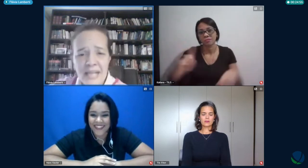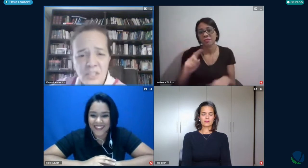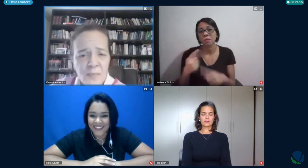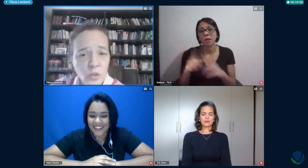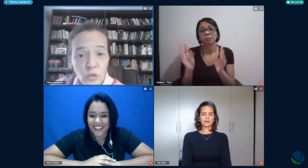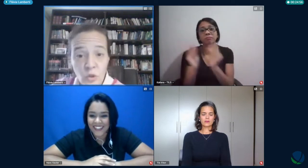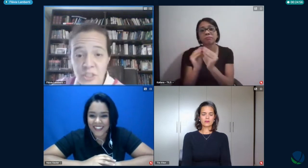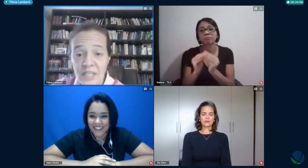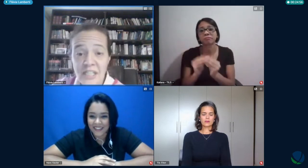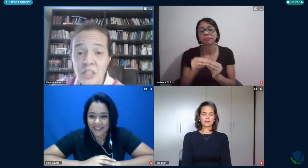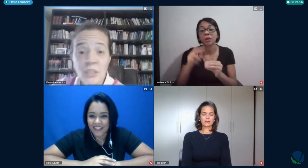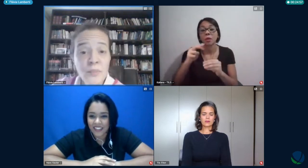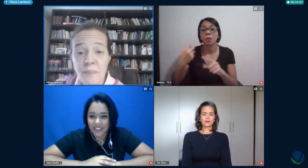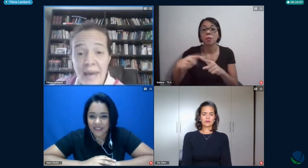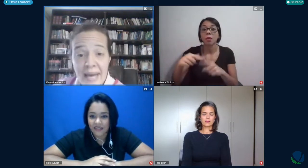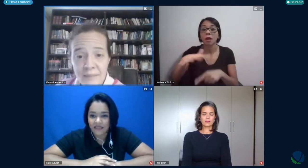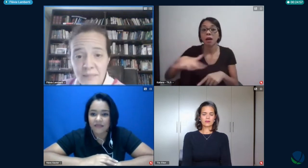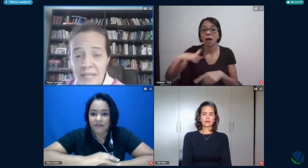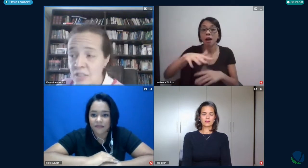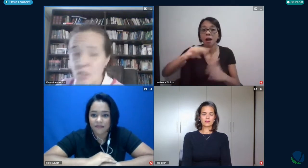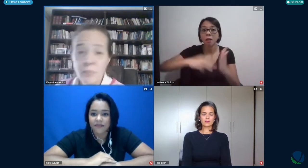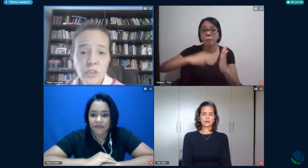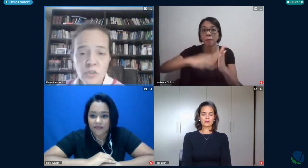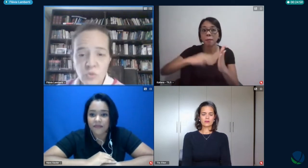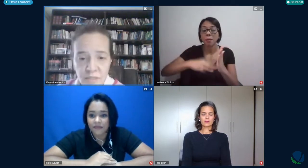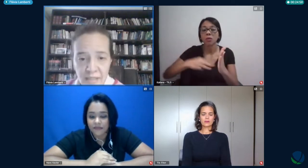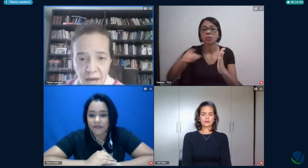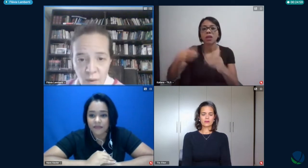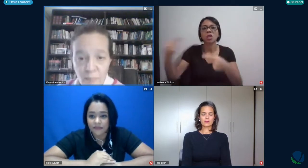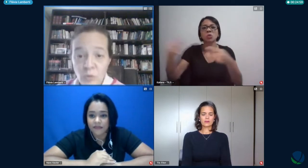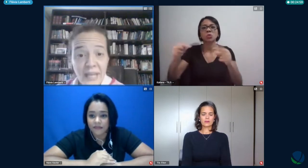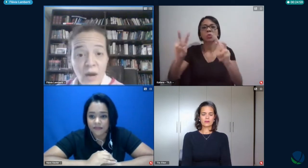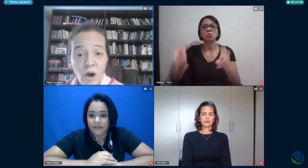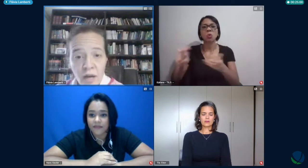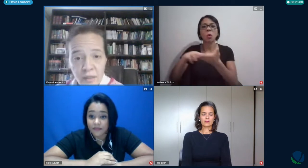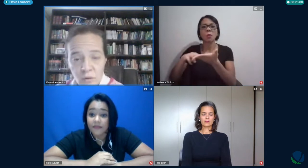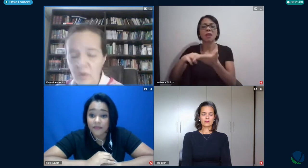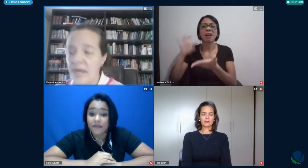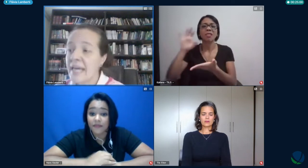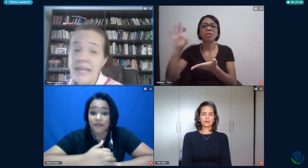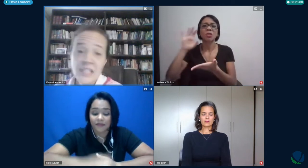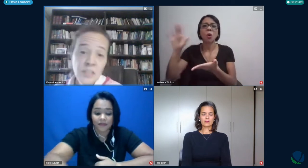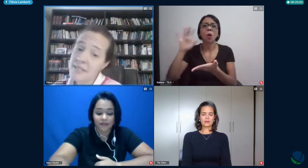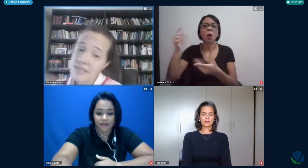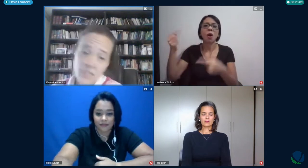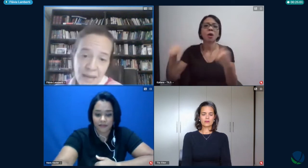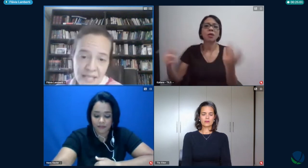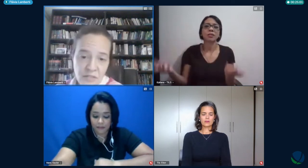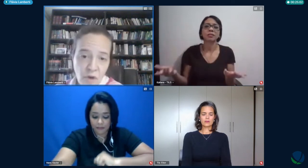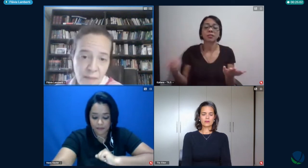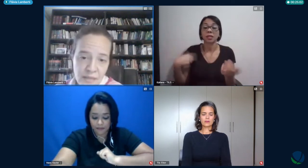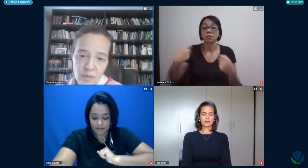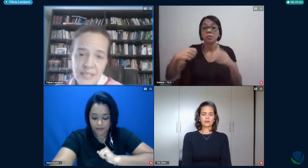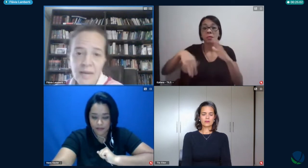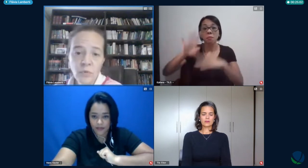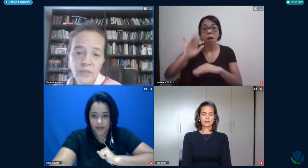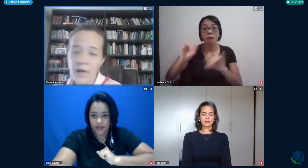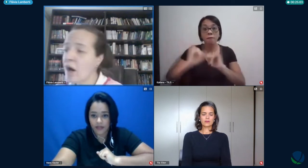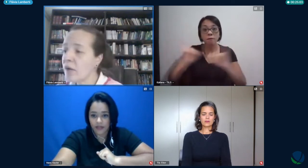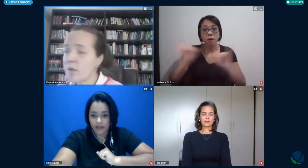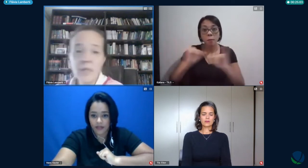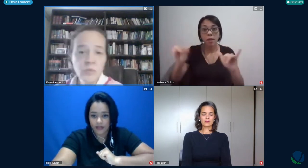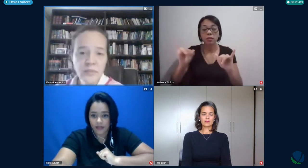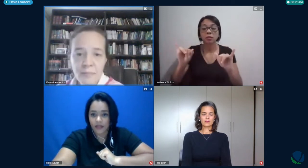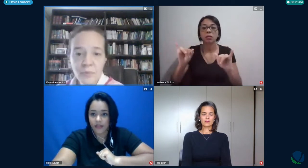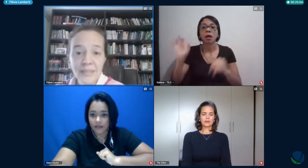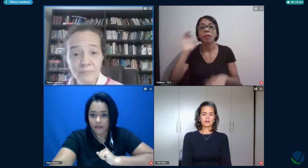Nessa parte de metodologia, a gente não espera esse tipo de discussão, é muito teórico, e a gente precisa de mais informações, é muito